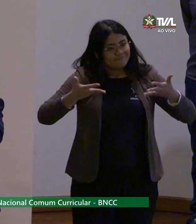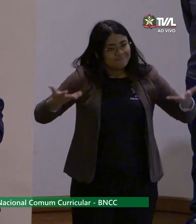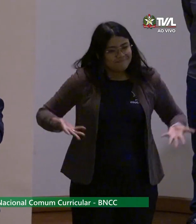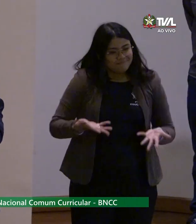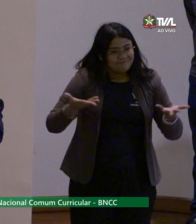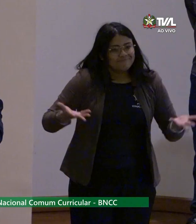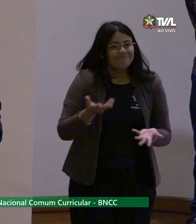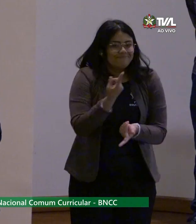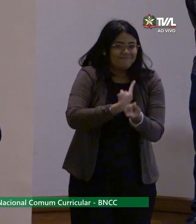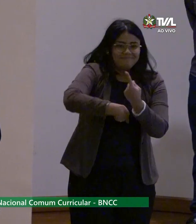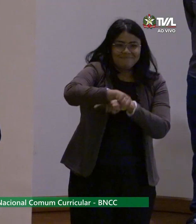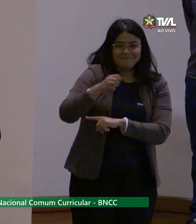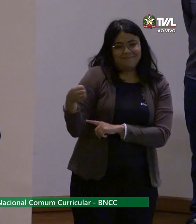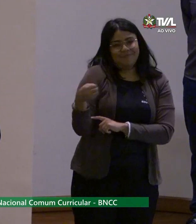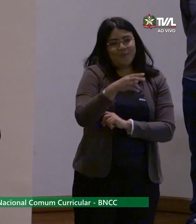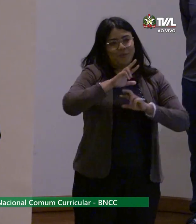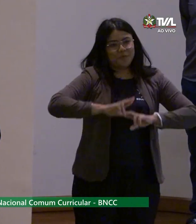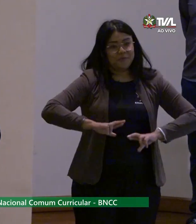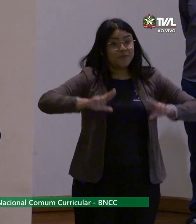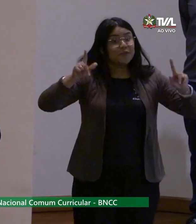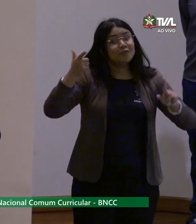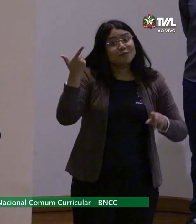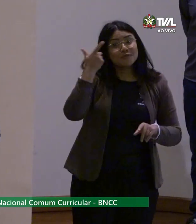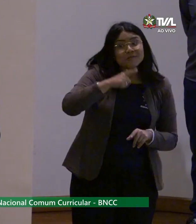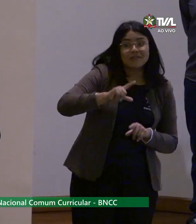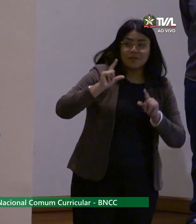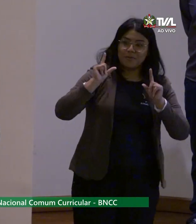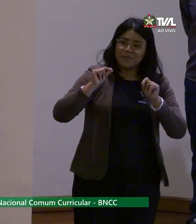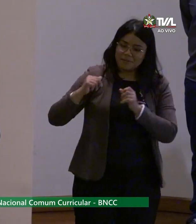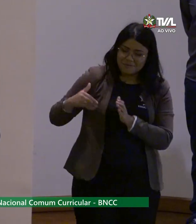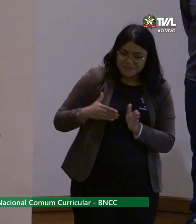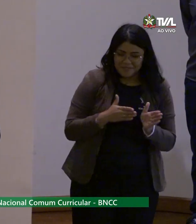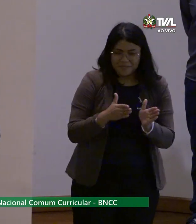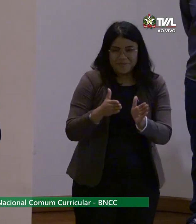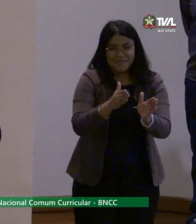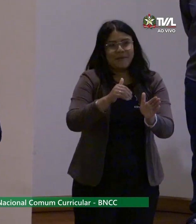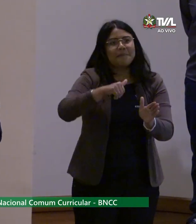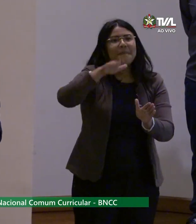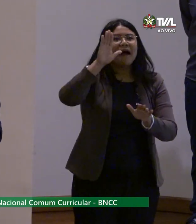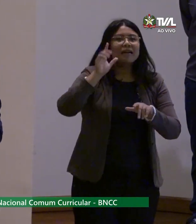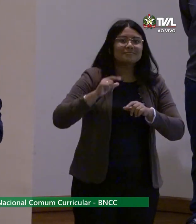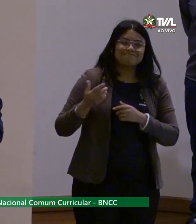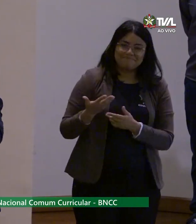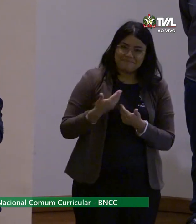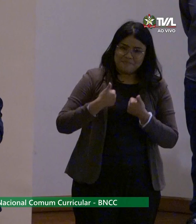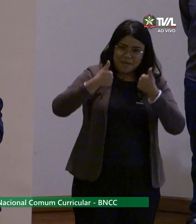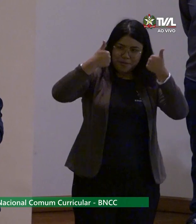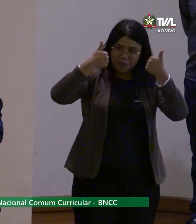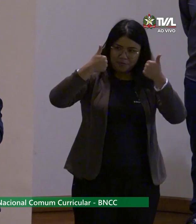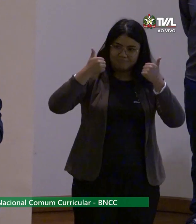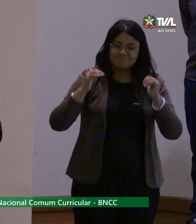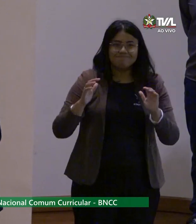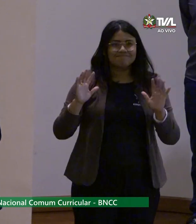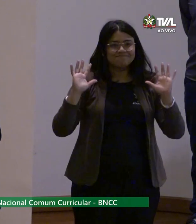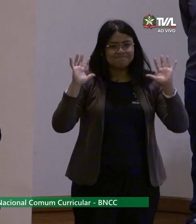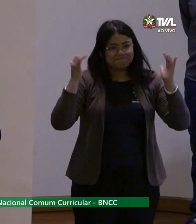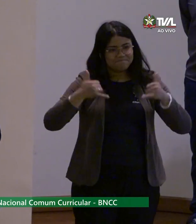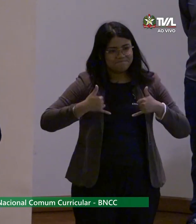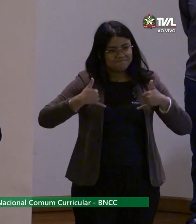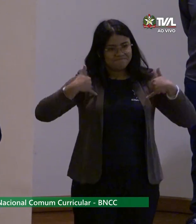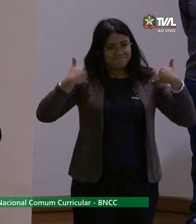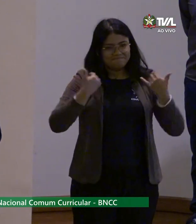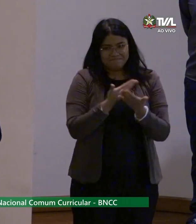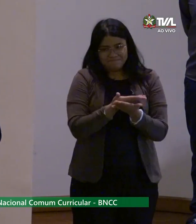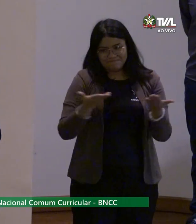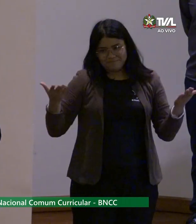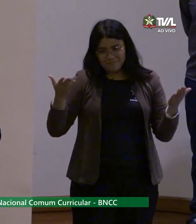Inovar inventar e fazer diferente para que a gente caminho cada vez mais e cada vez melhor em homenagem a toda a comunidade